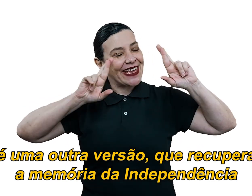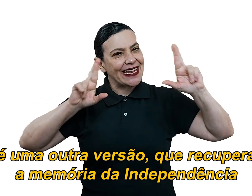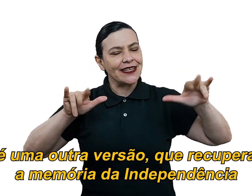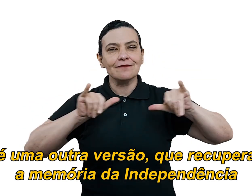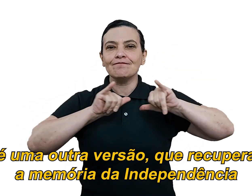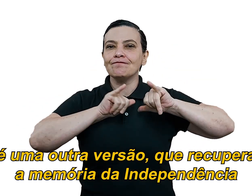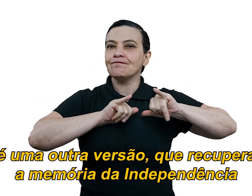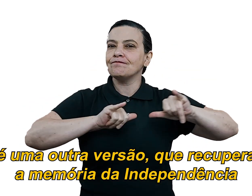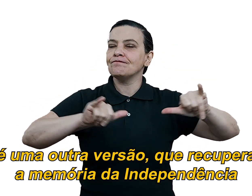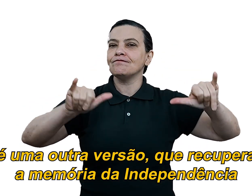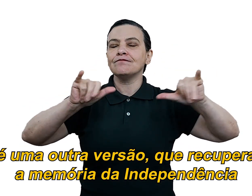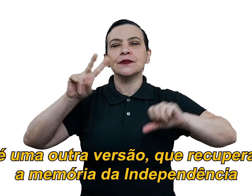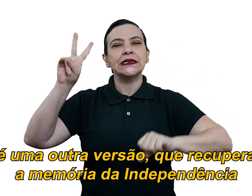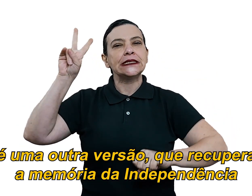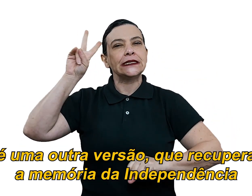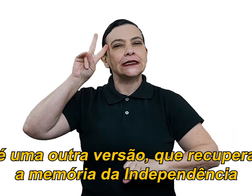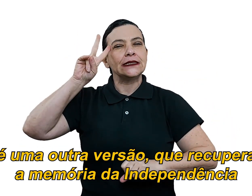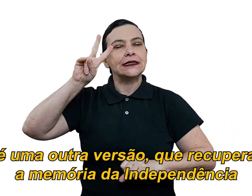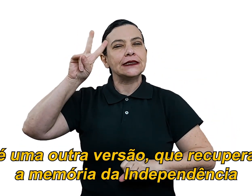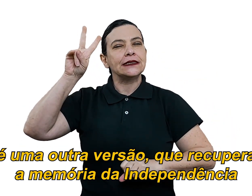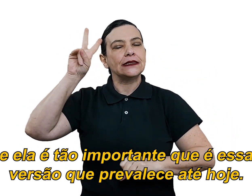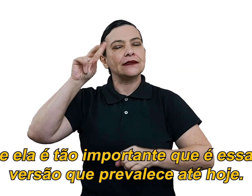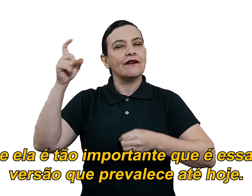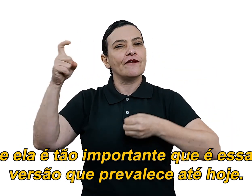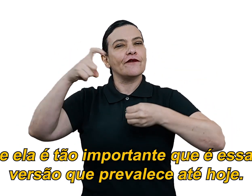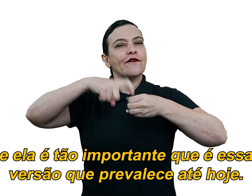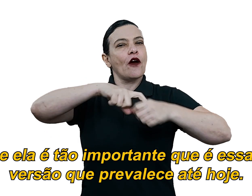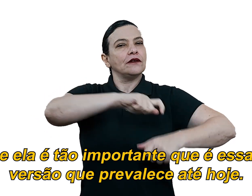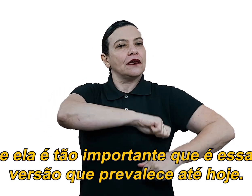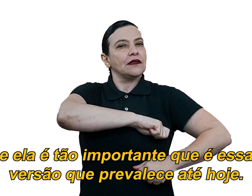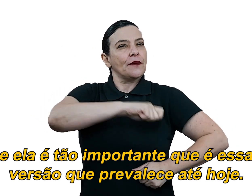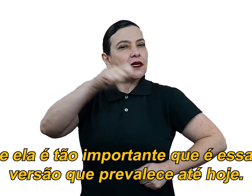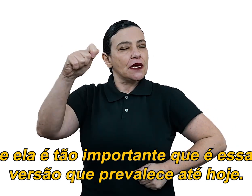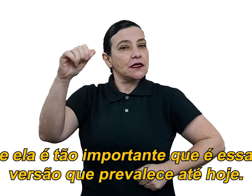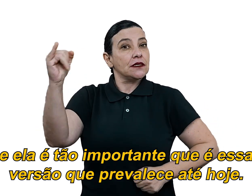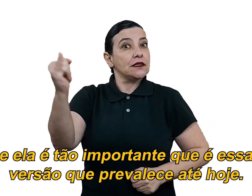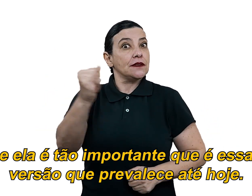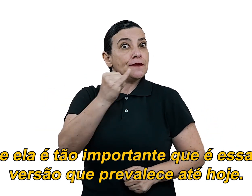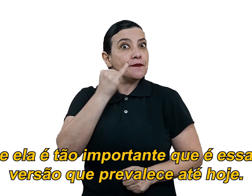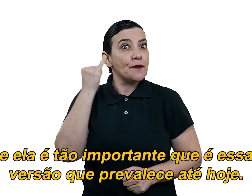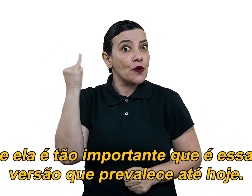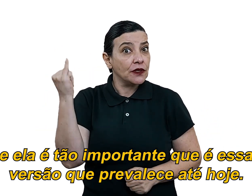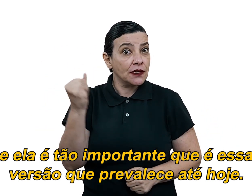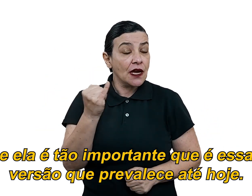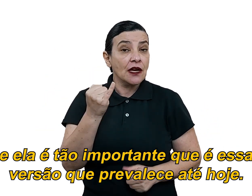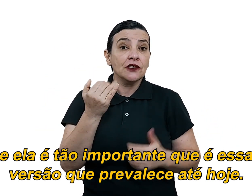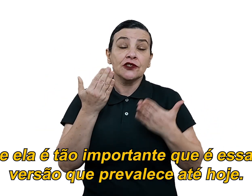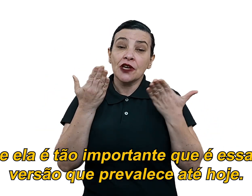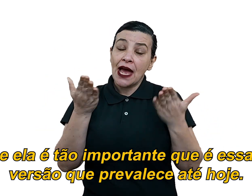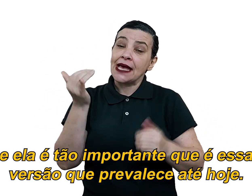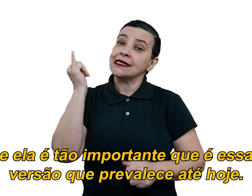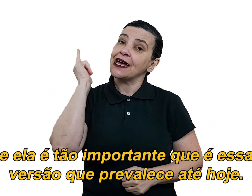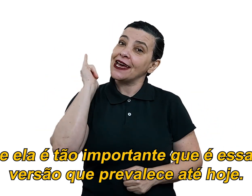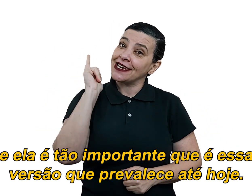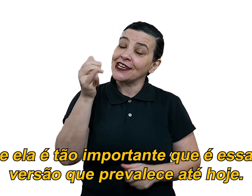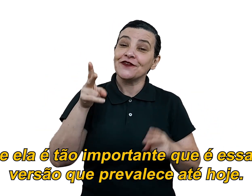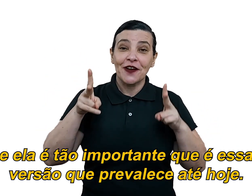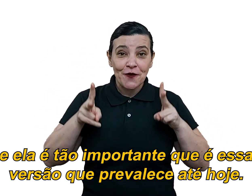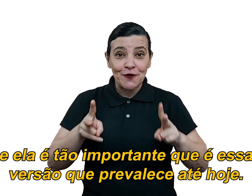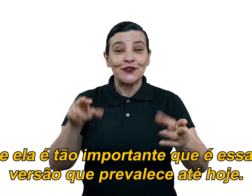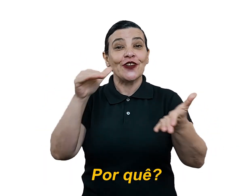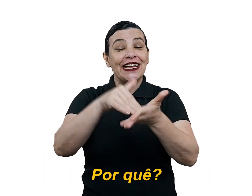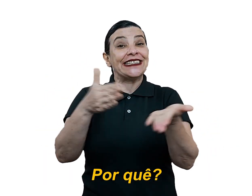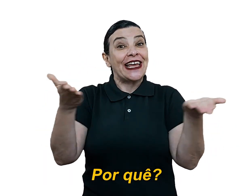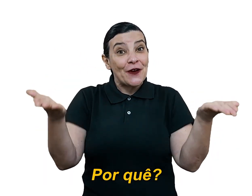que recupera a memória da independência, e ela é tão importante que é essa versão que prevalece